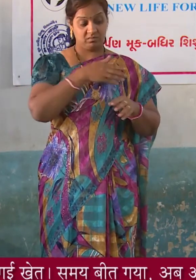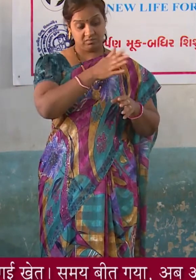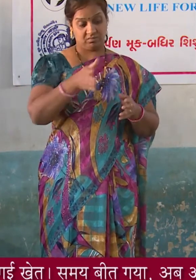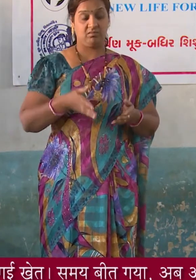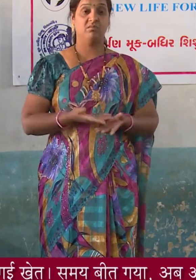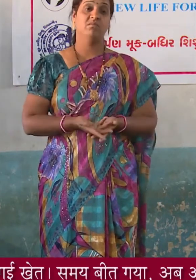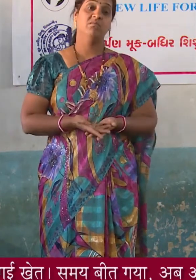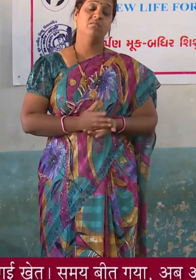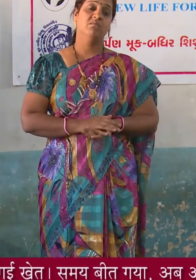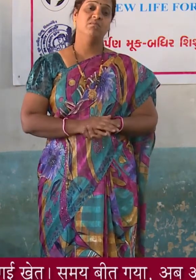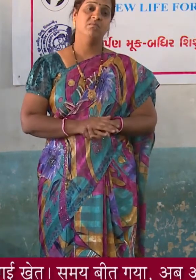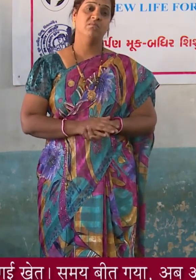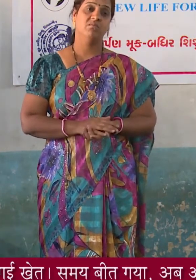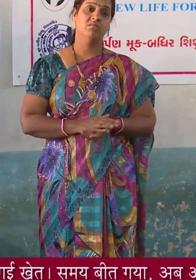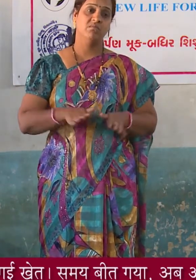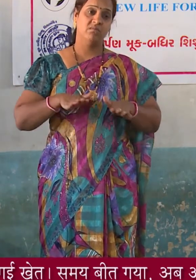एक दुकानदार था,